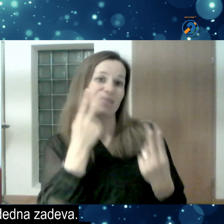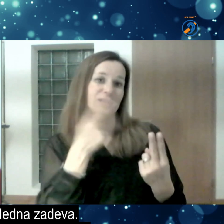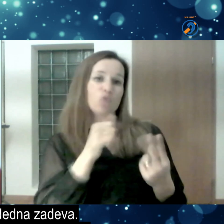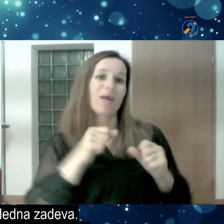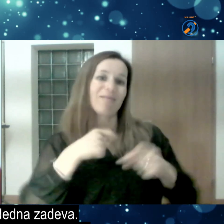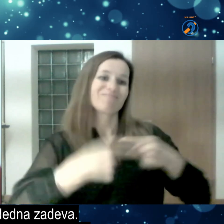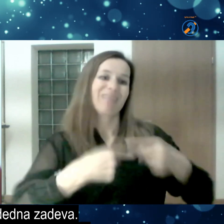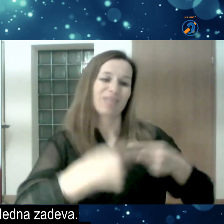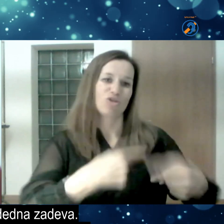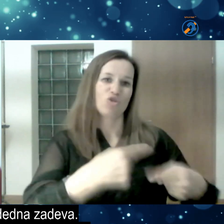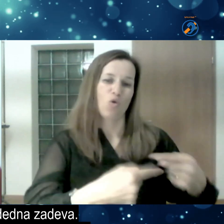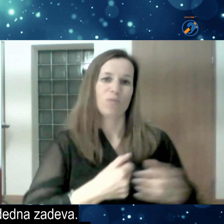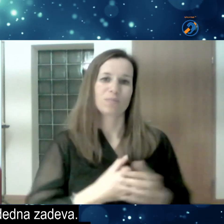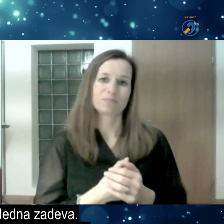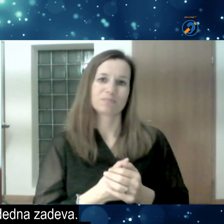zadeva.